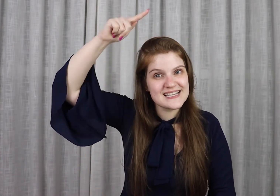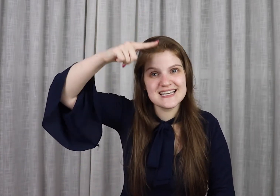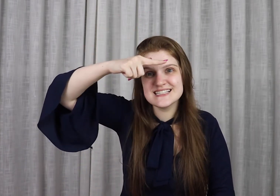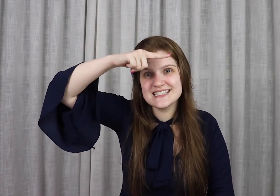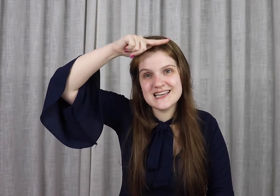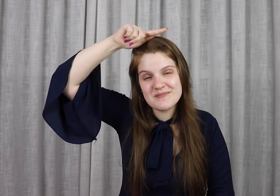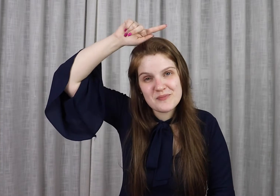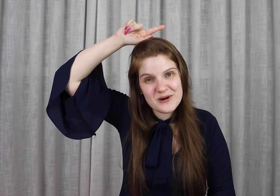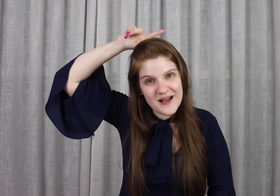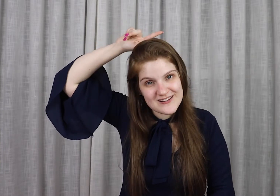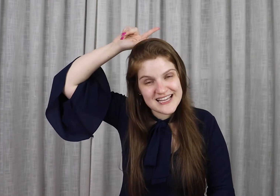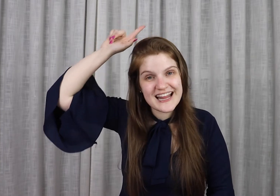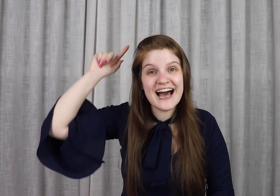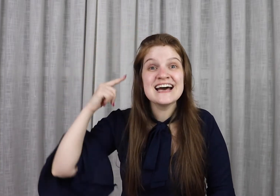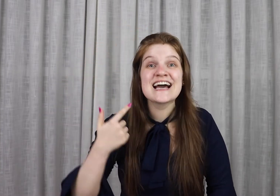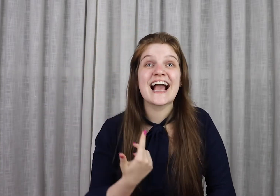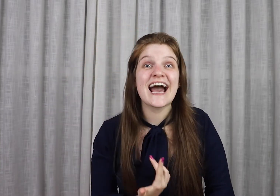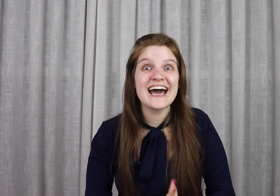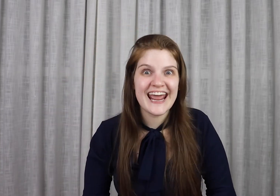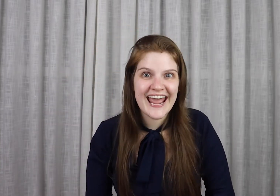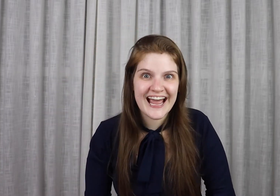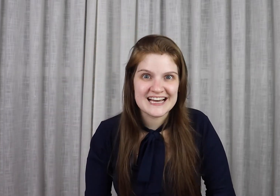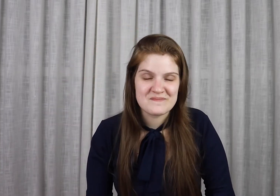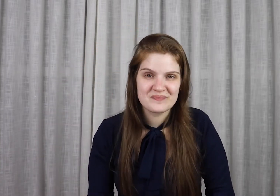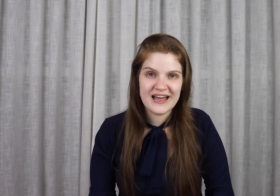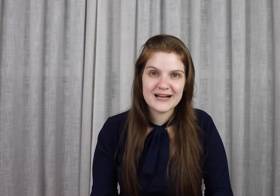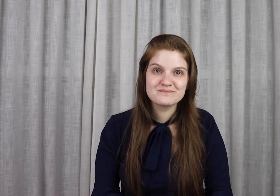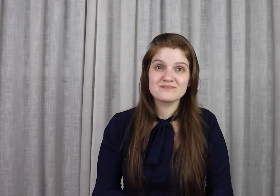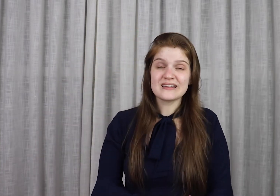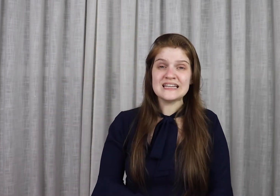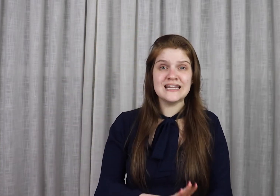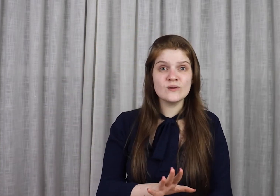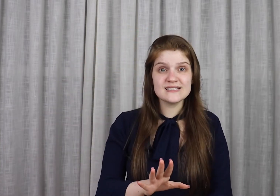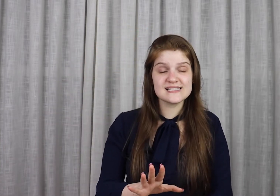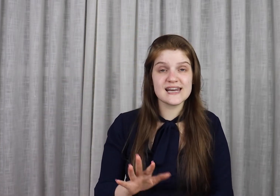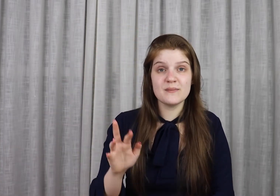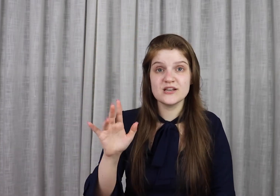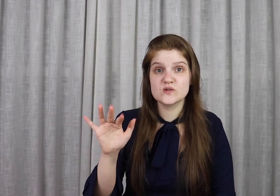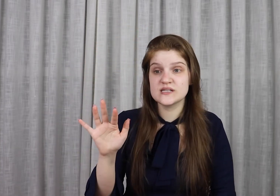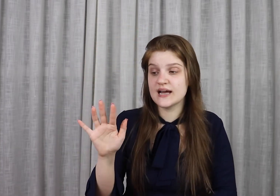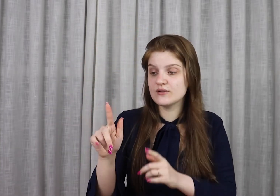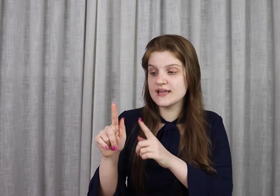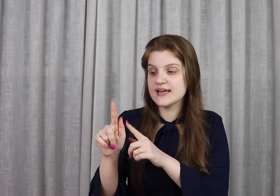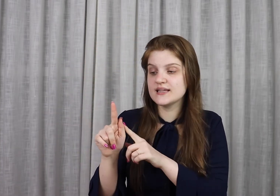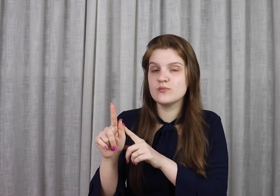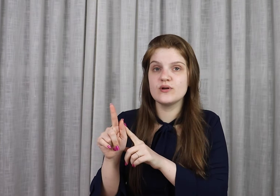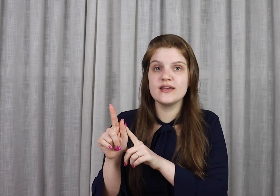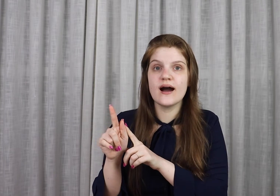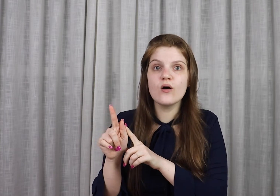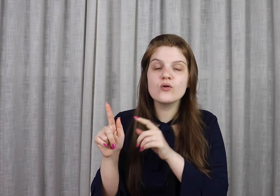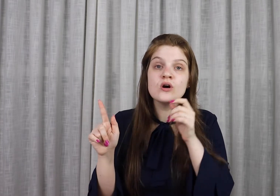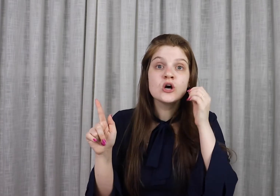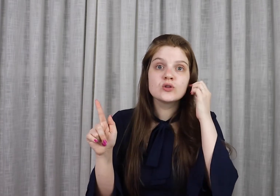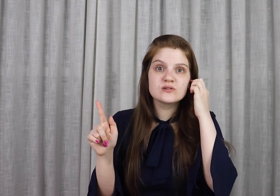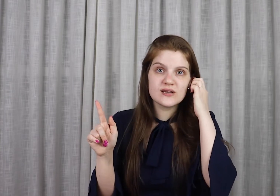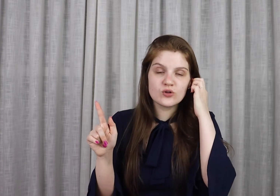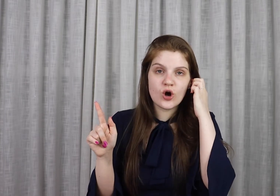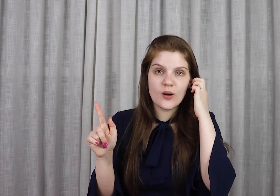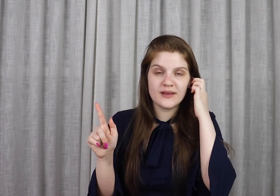aqui em cima por causa da careca, tá? Não necessariamente o sinal tem que atribuir algo do seu nome. Então,